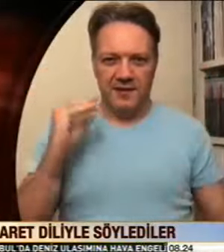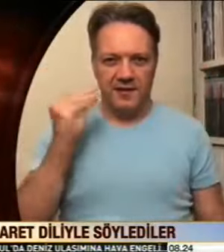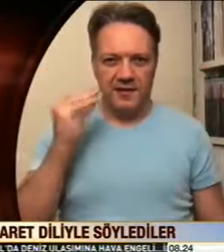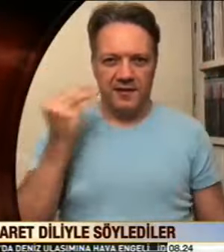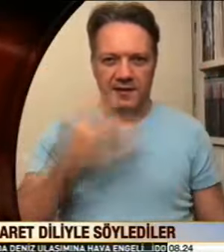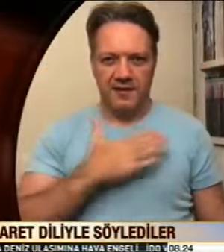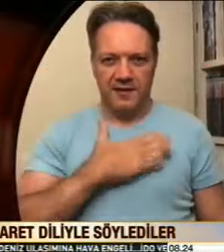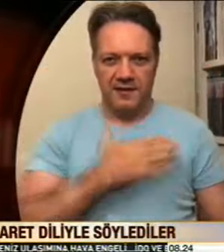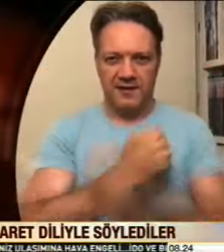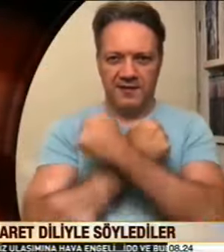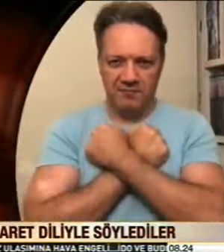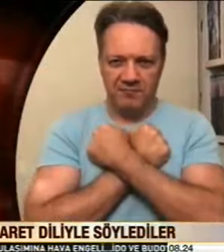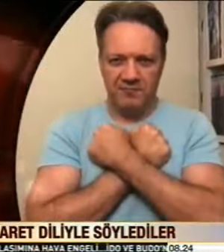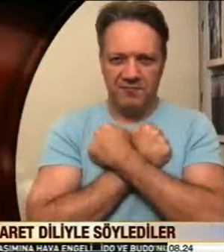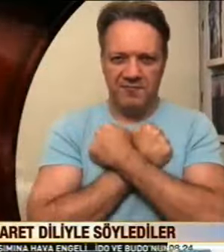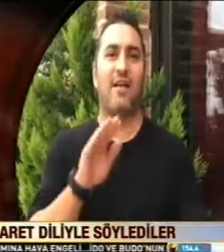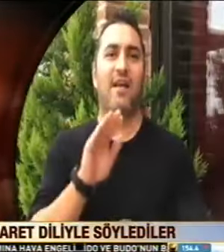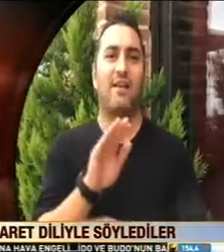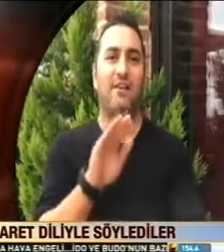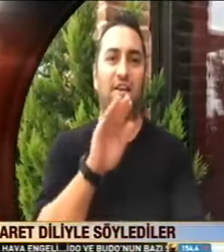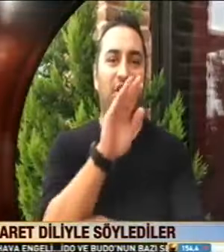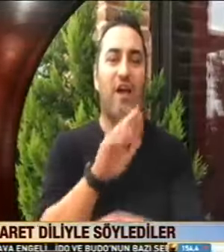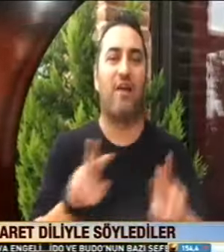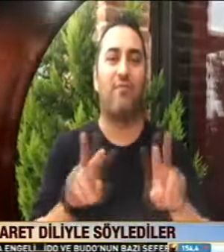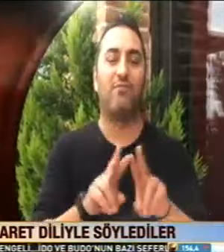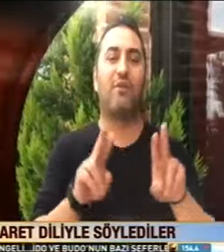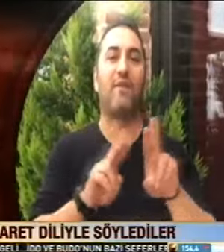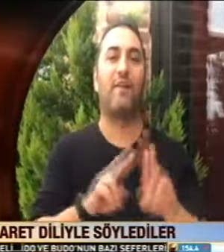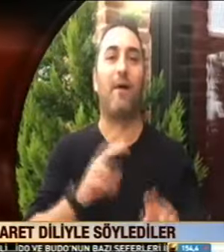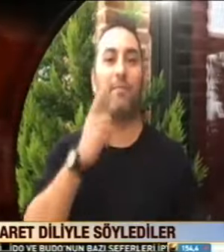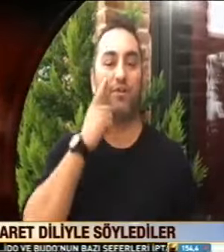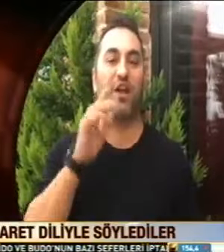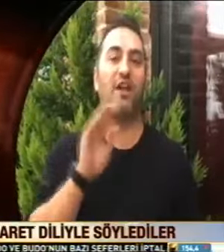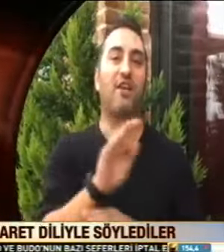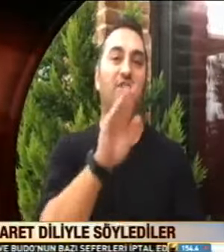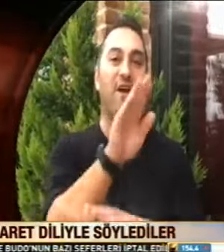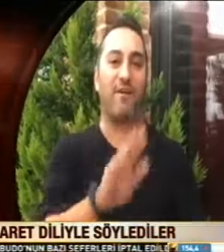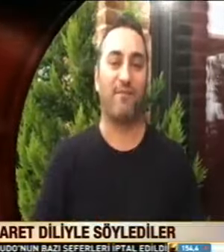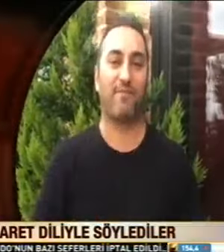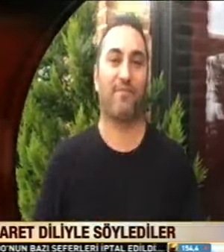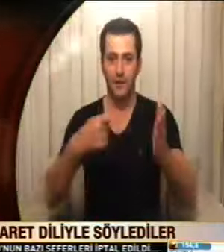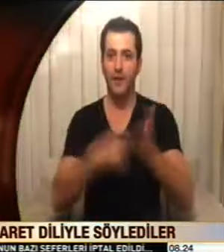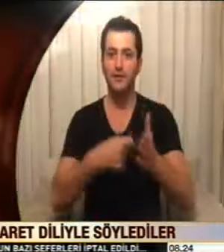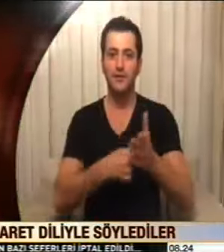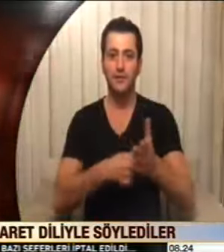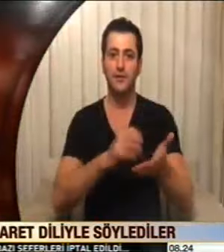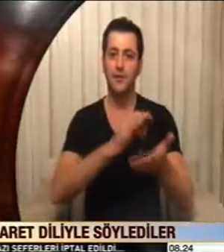yavrularım ağrıma bastım, Yaşa Mustafa Kemal Paşa yaşa,